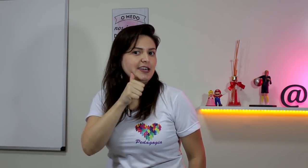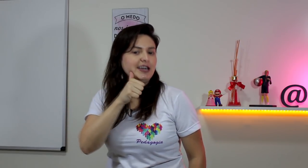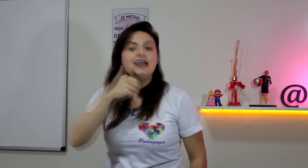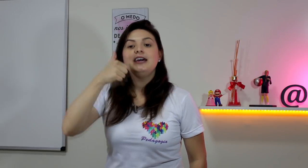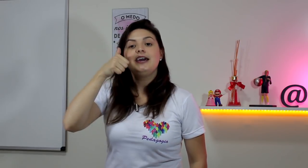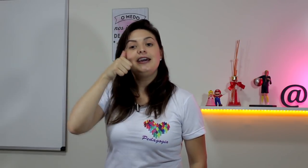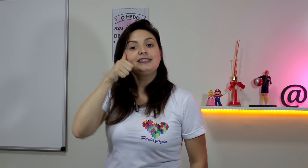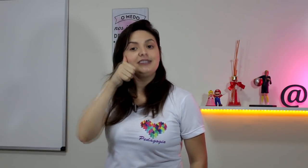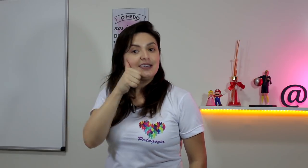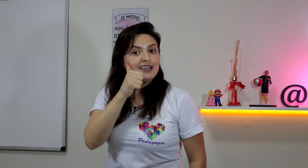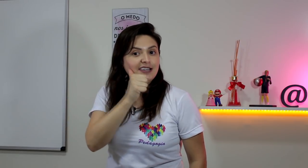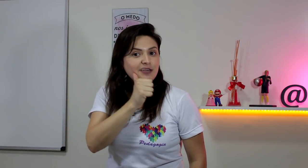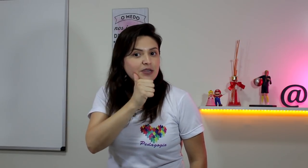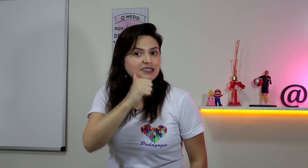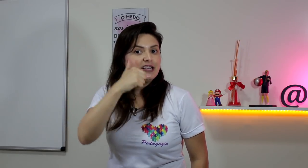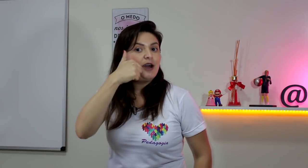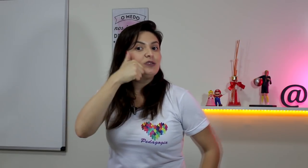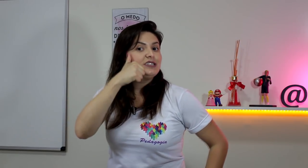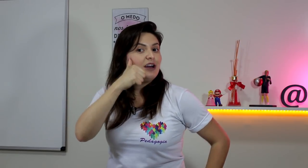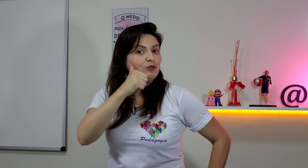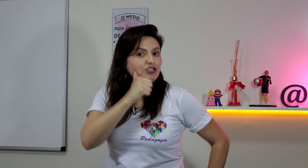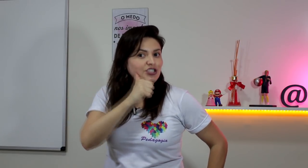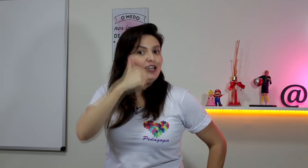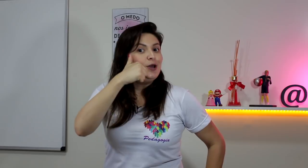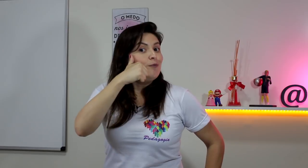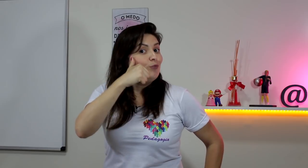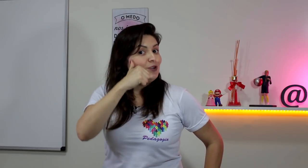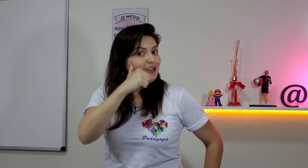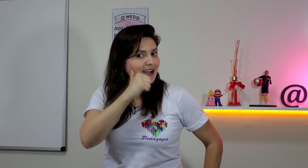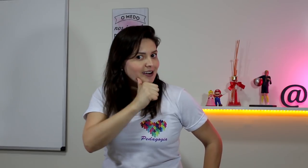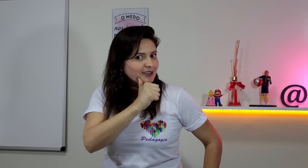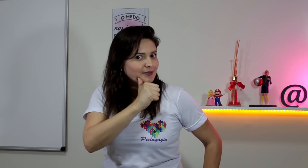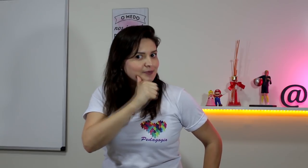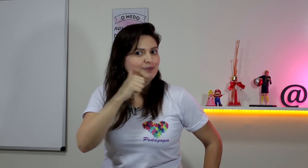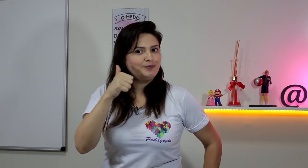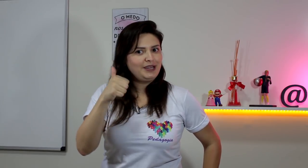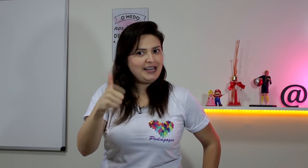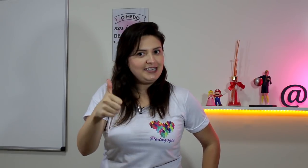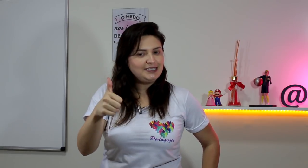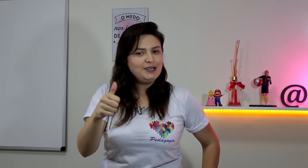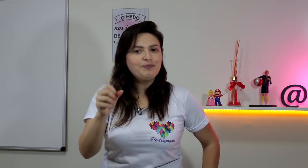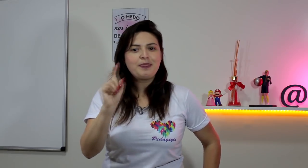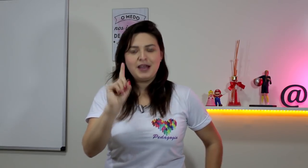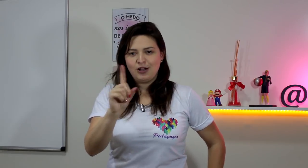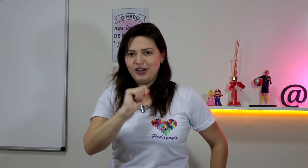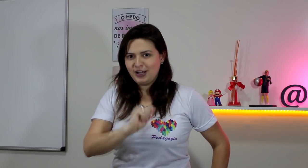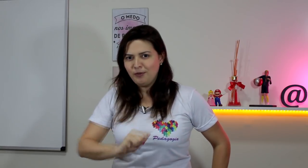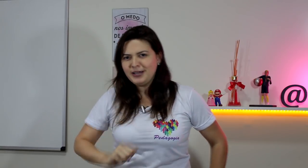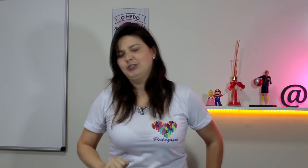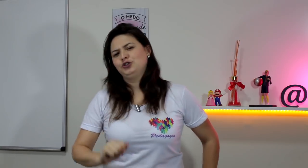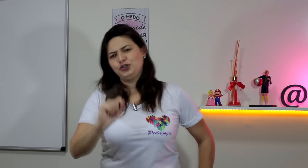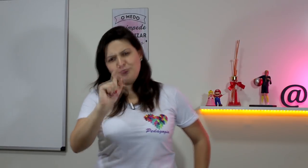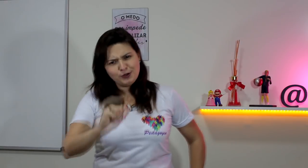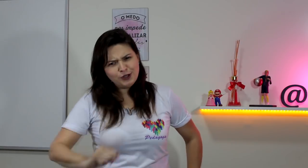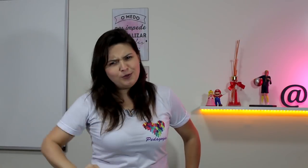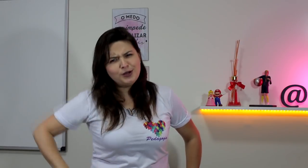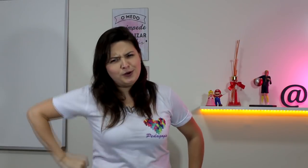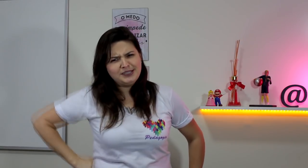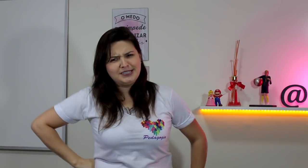aqui. Esse daqui em Libras é o sinal de mulher. Beleza? Agora calma aí, deixa eu te perguntar uma coisa.